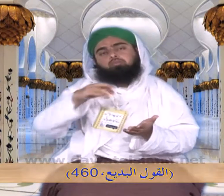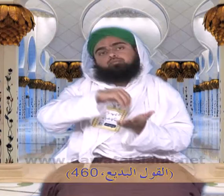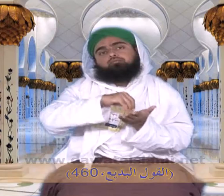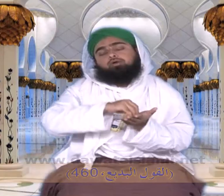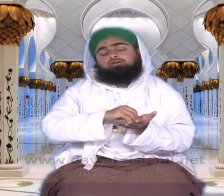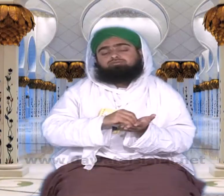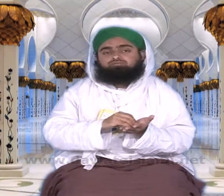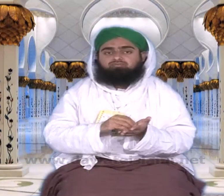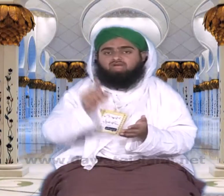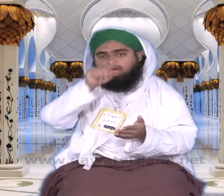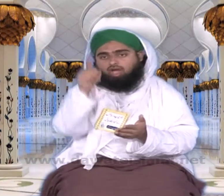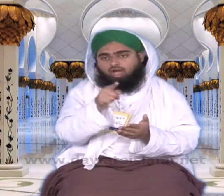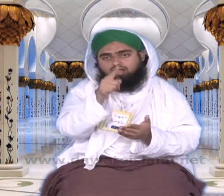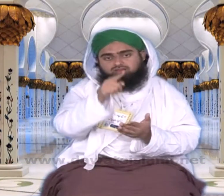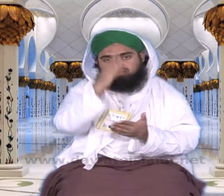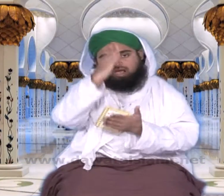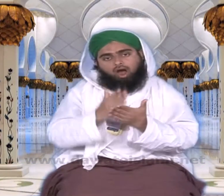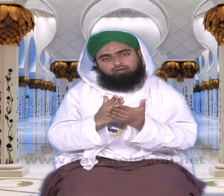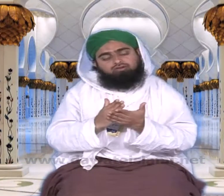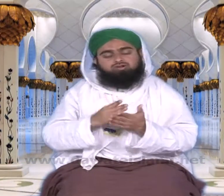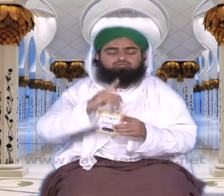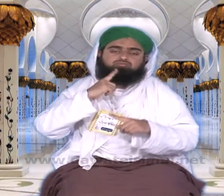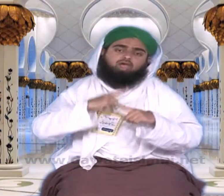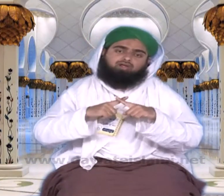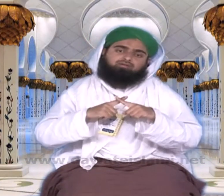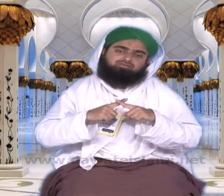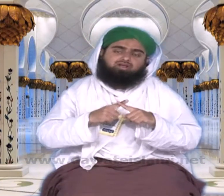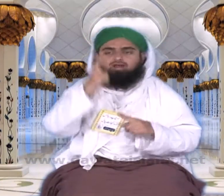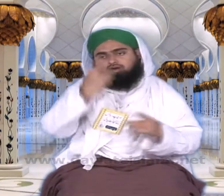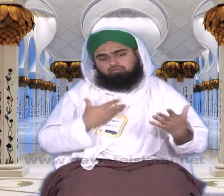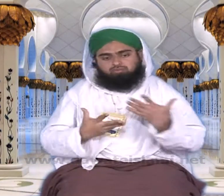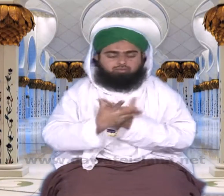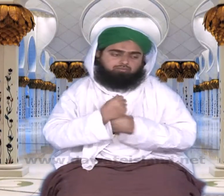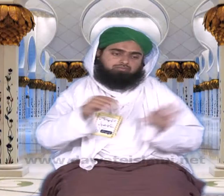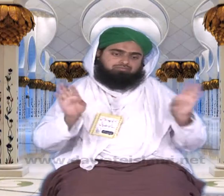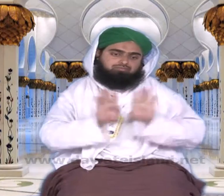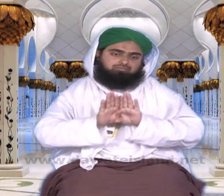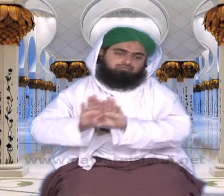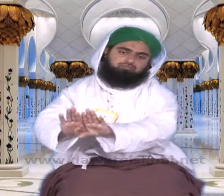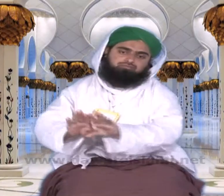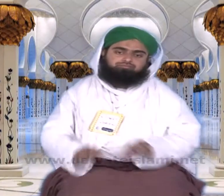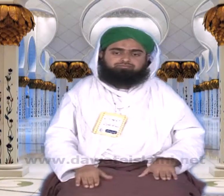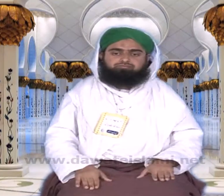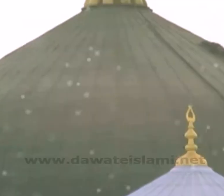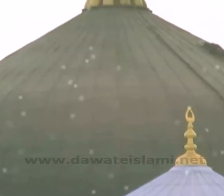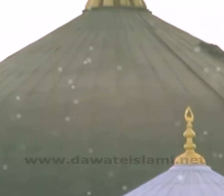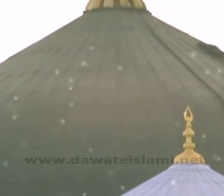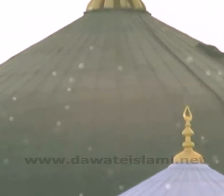گا تو سواد لکھنا عظیم محرومی ہے اللہ تعالیٰ ہر اسلامی بھائی بہن کو اس محرومی سے بچائے اللہم